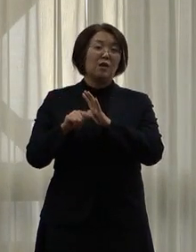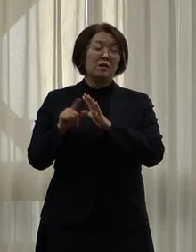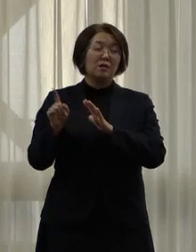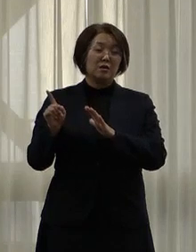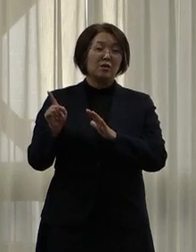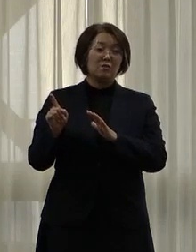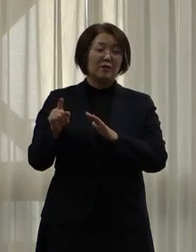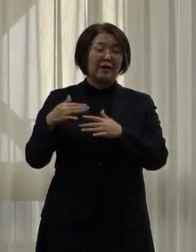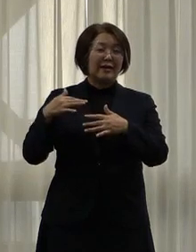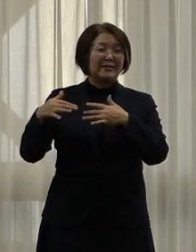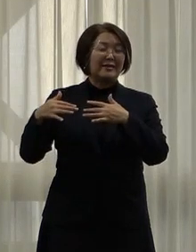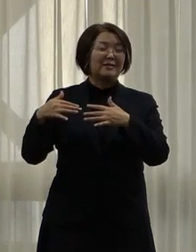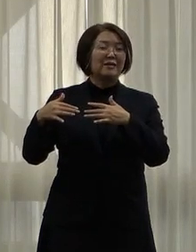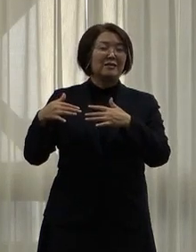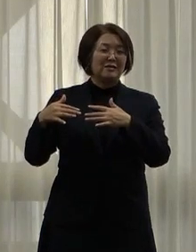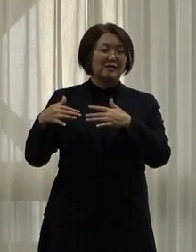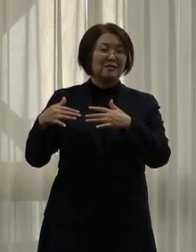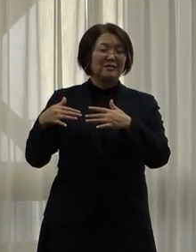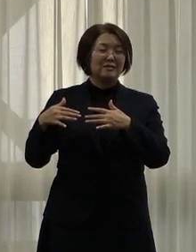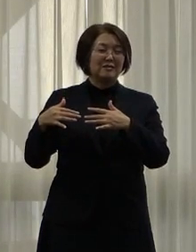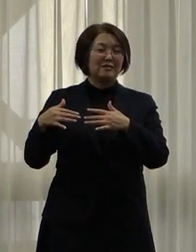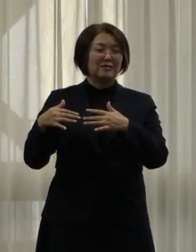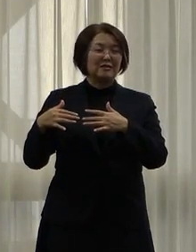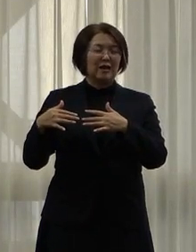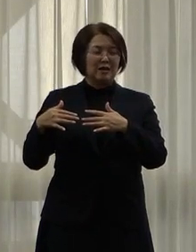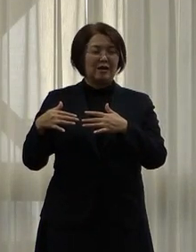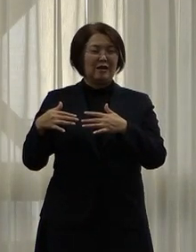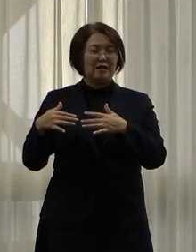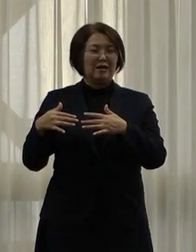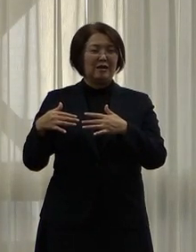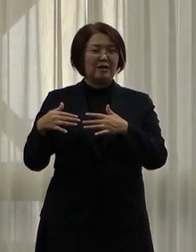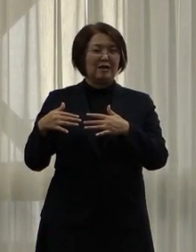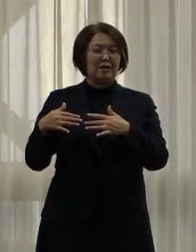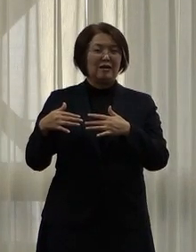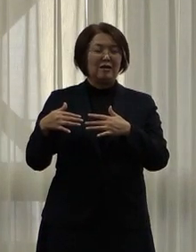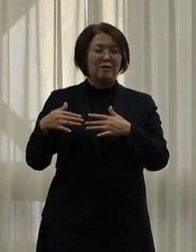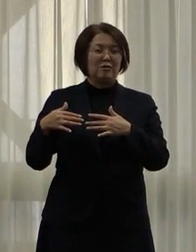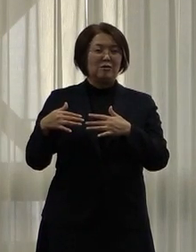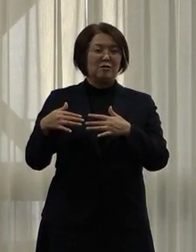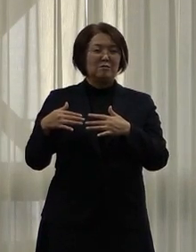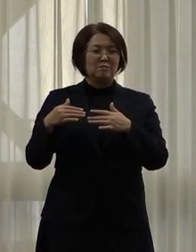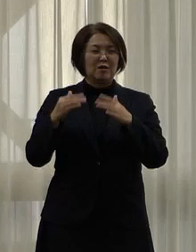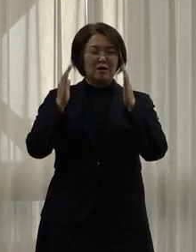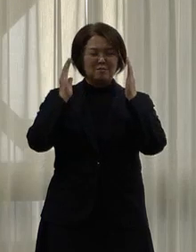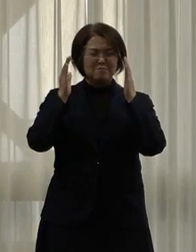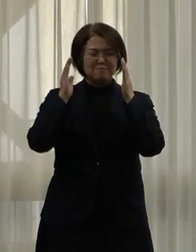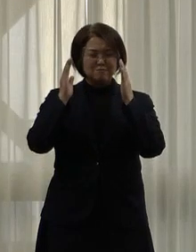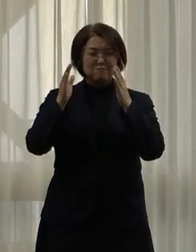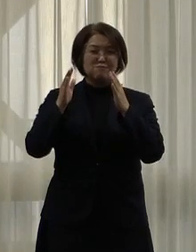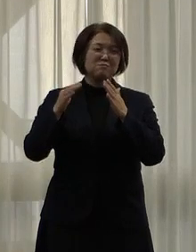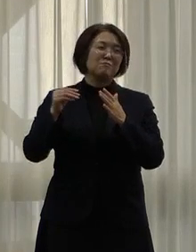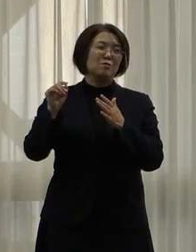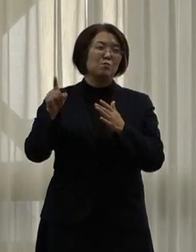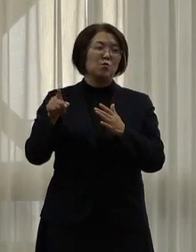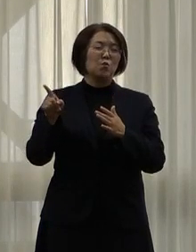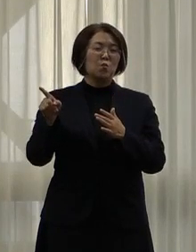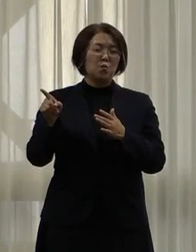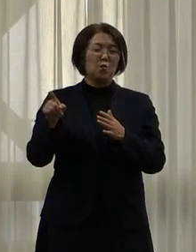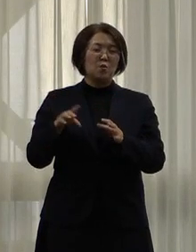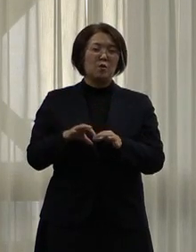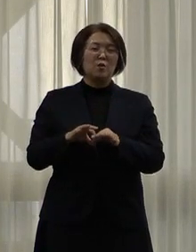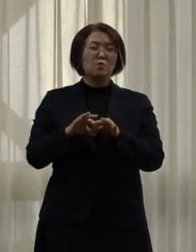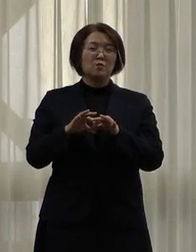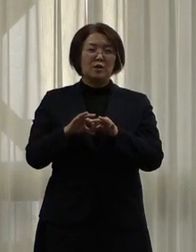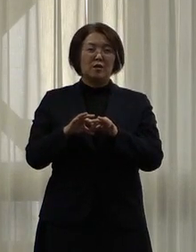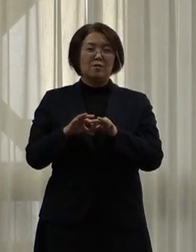なりデザインが非常にこう衣装に力の入ったものでありましたので、